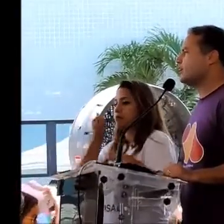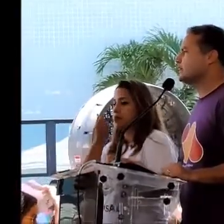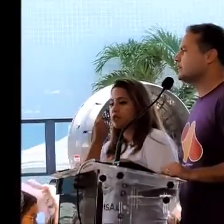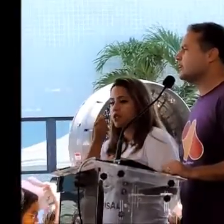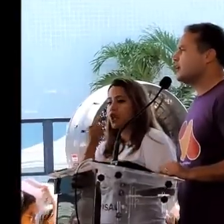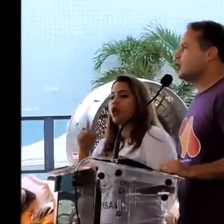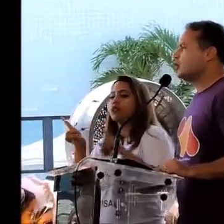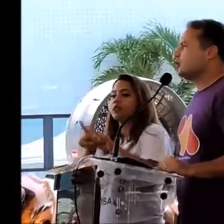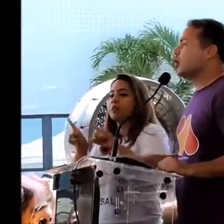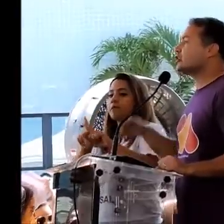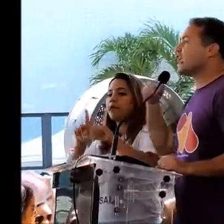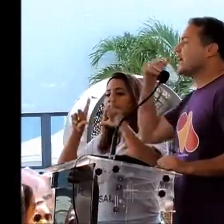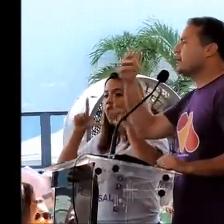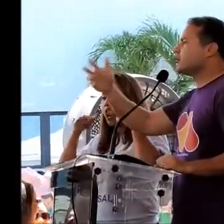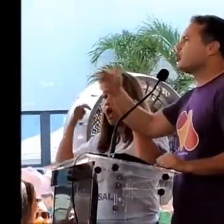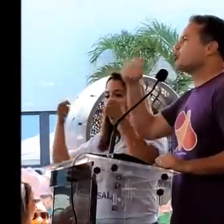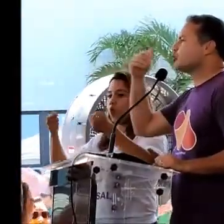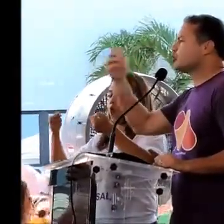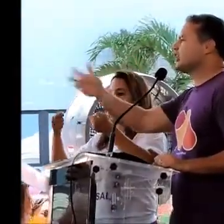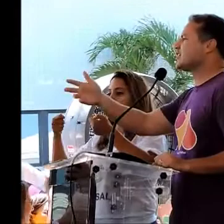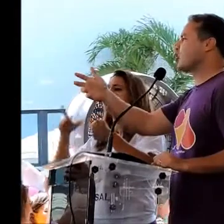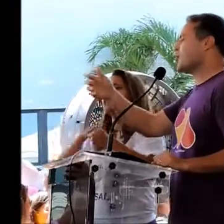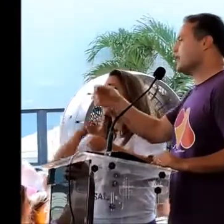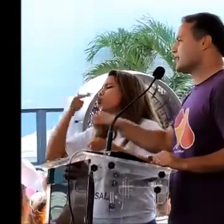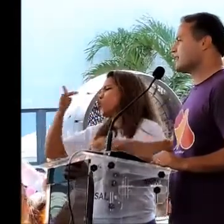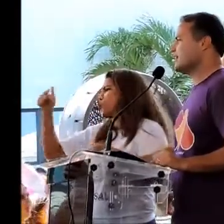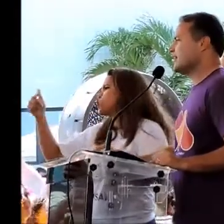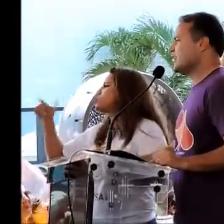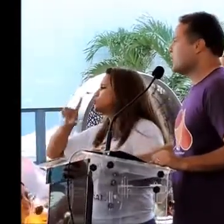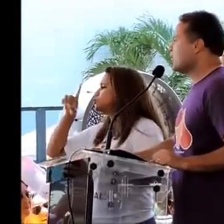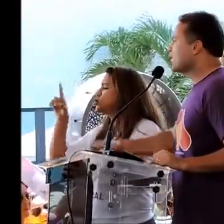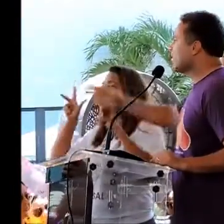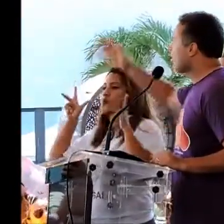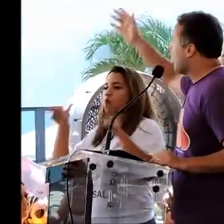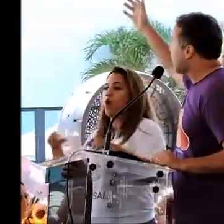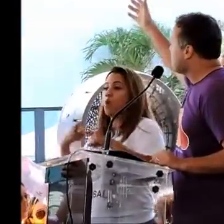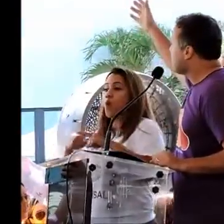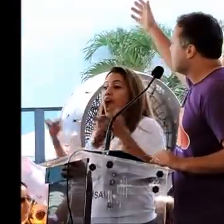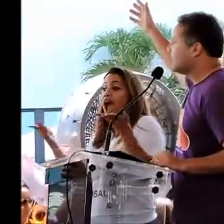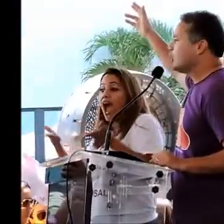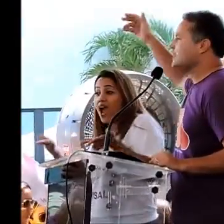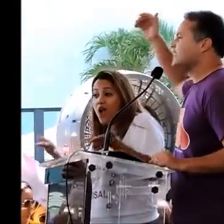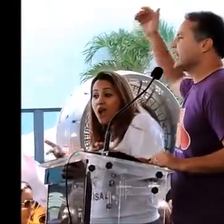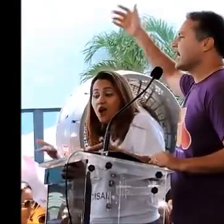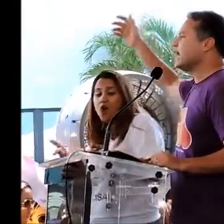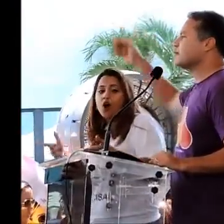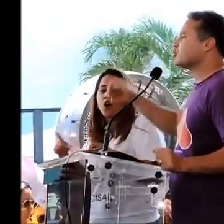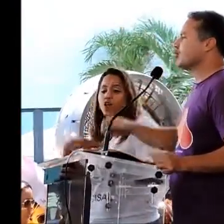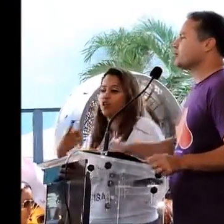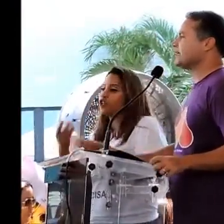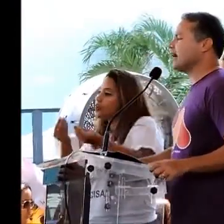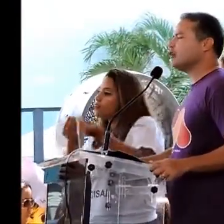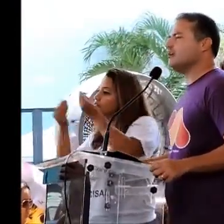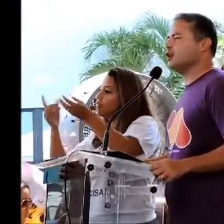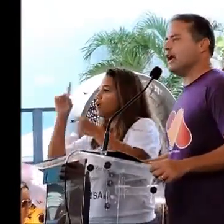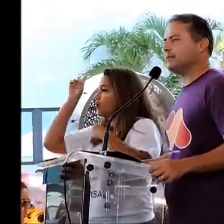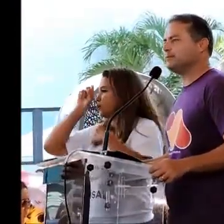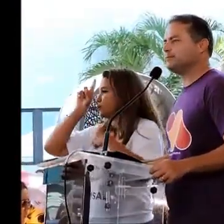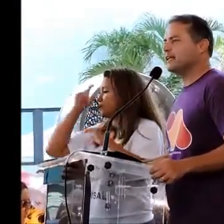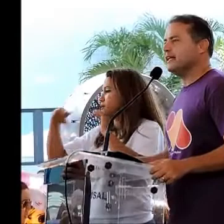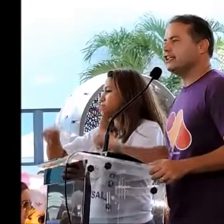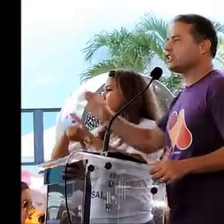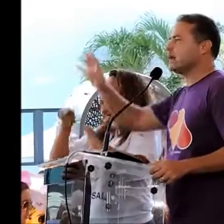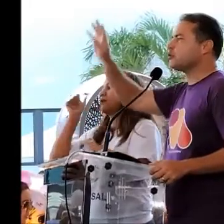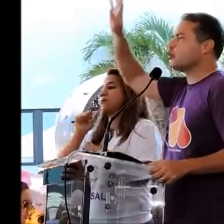para Alagoas. Nós teremos outros dias como esse, porque agora que nós entregamos o Hospital da